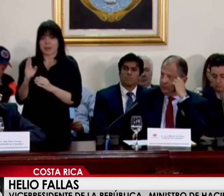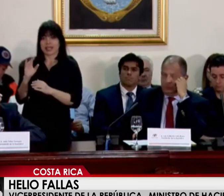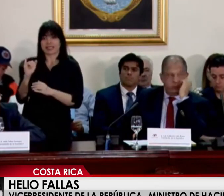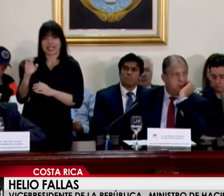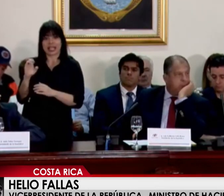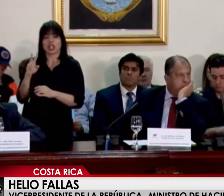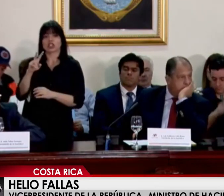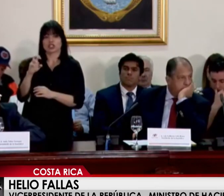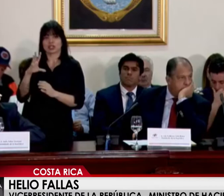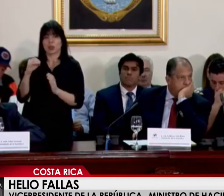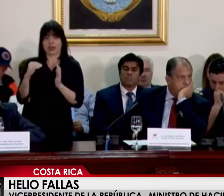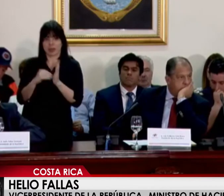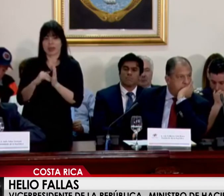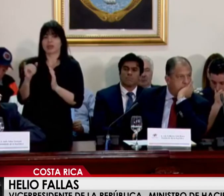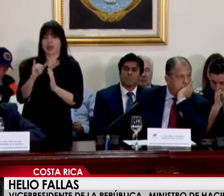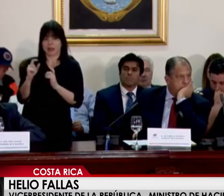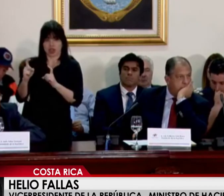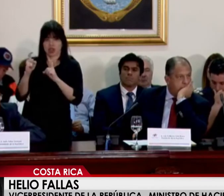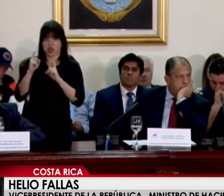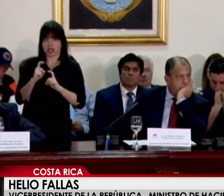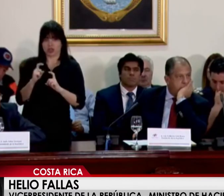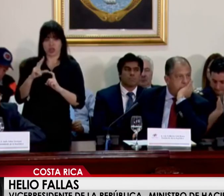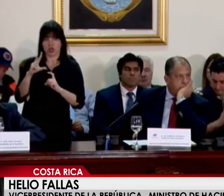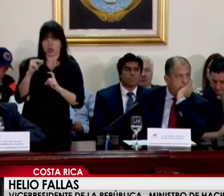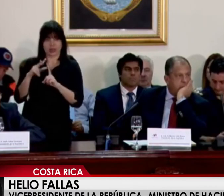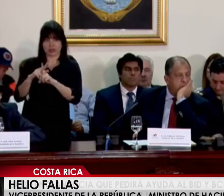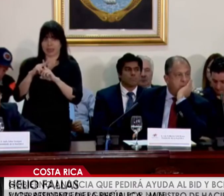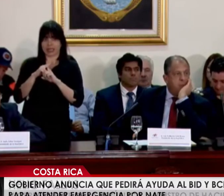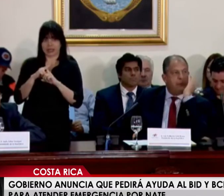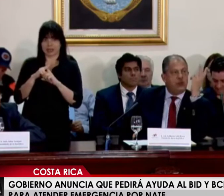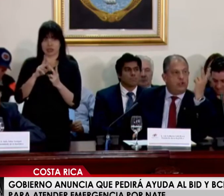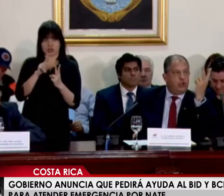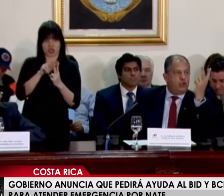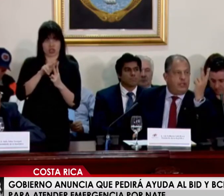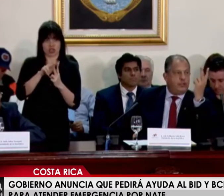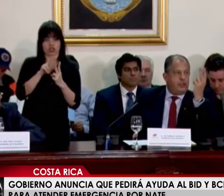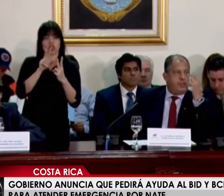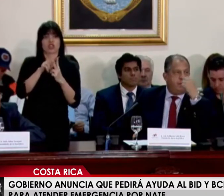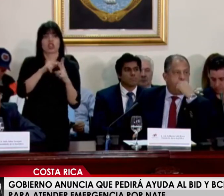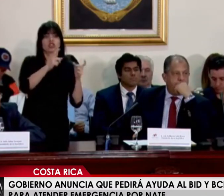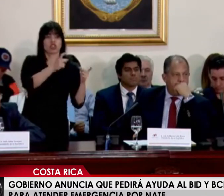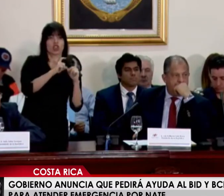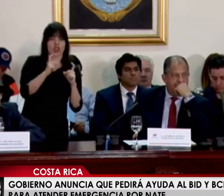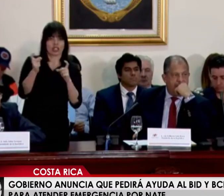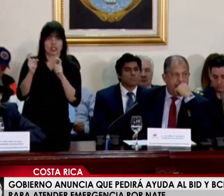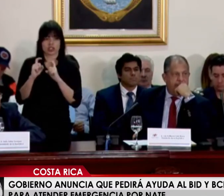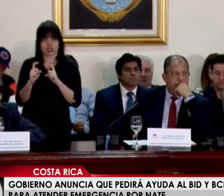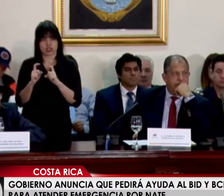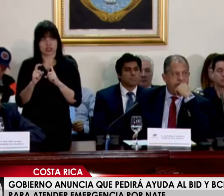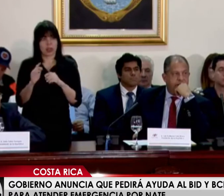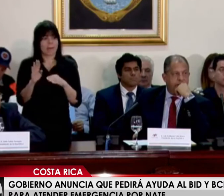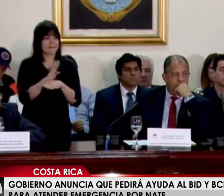250 mil, también es donación, no son préstamos. Son dos.